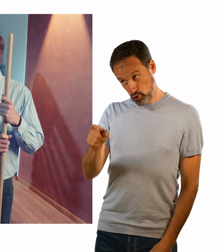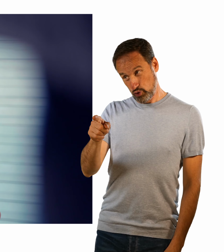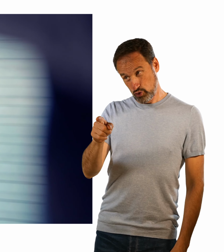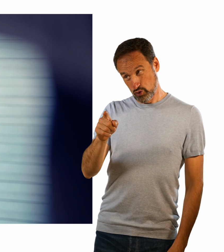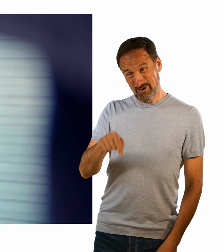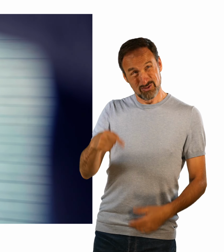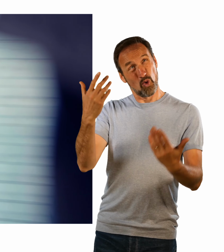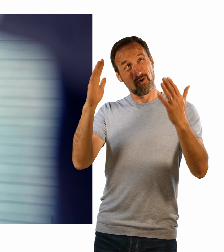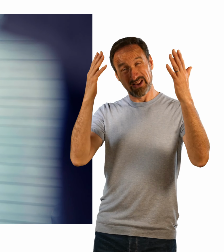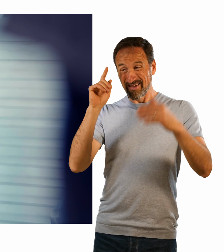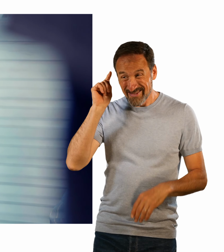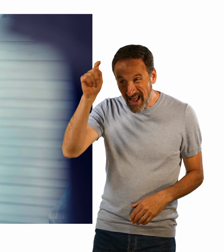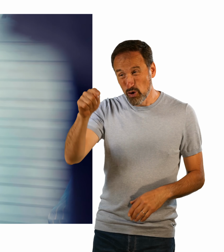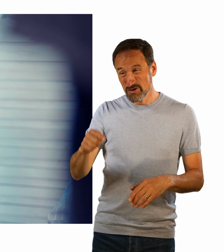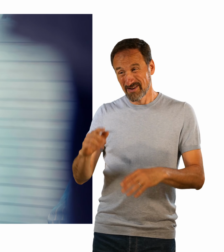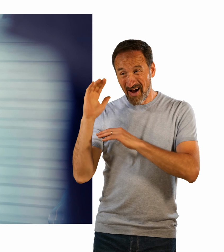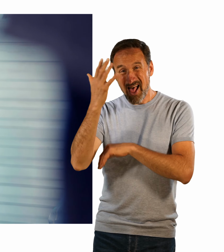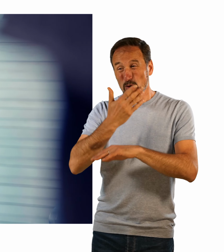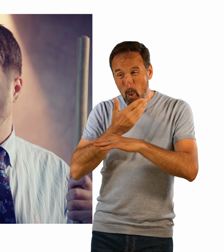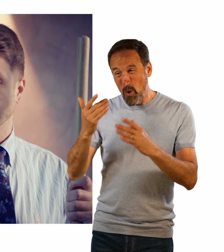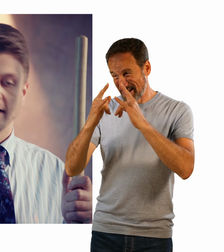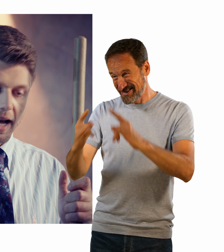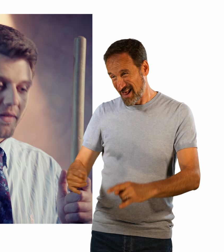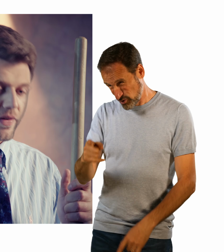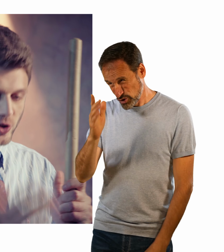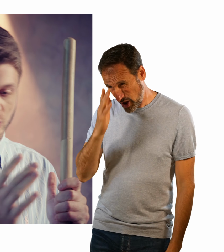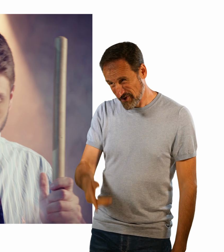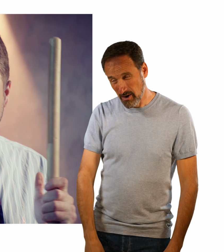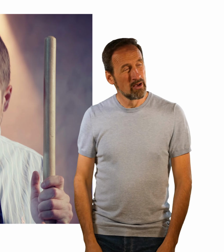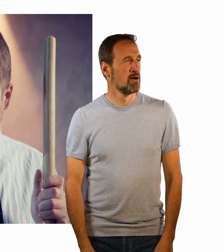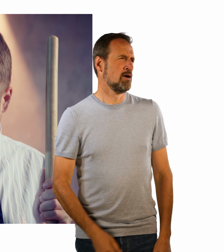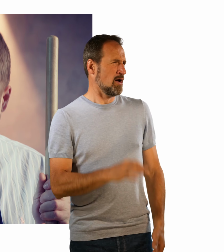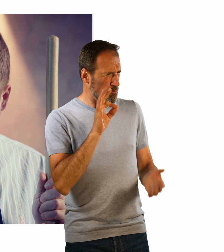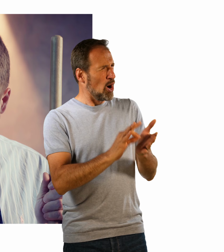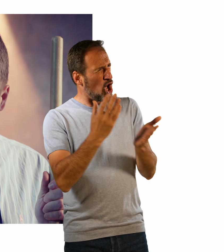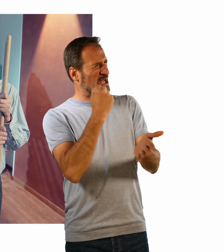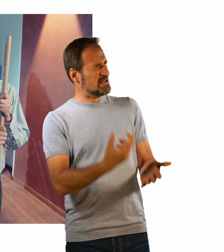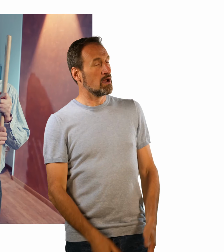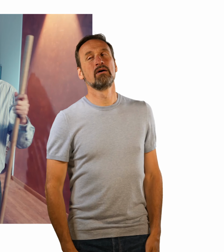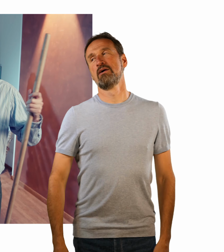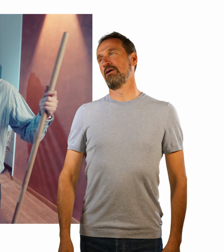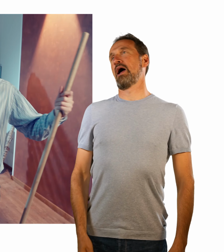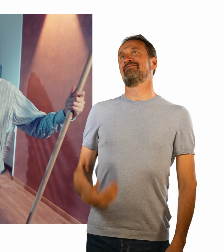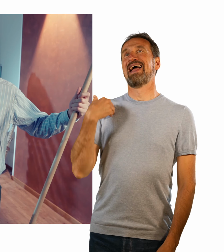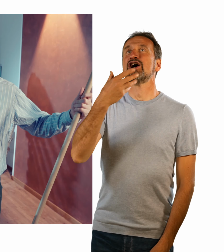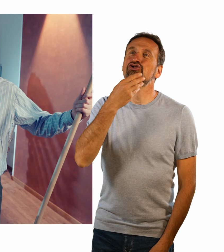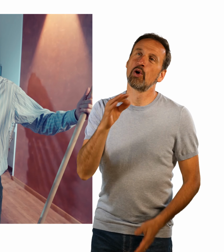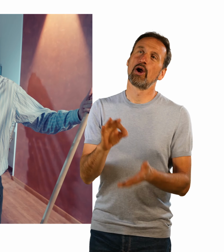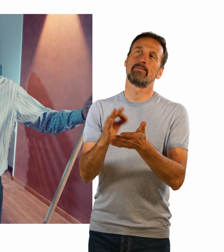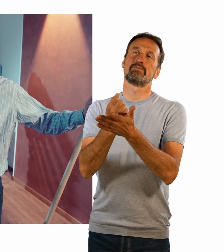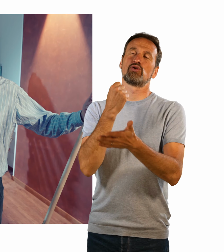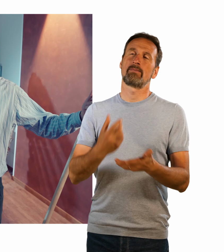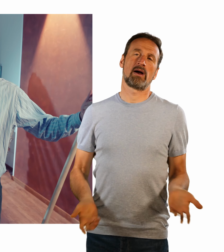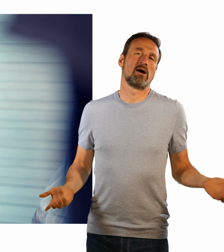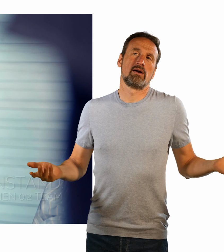draußen geschlafen, im Wald ohne Zelt. Für den Punkt natürlich. Ja, wäre schon schön, einen Punkt gehabt zu haben. Aber ich meine, schlimmer als das hier kann es eh nicht werden.